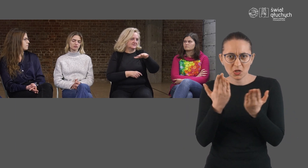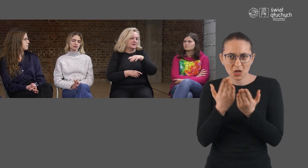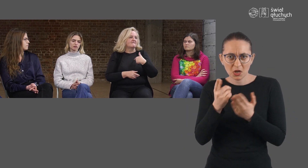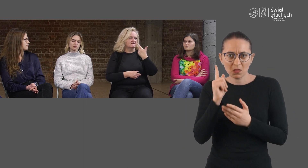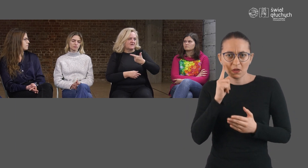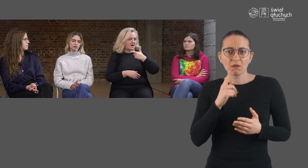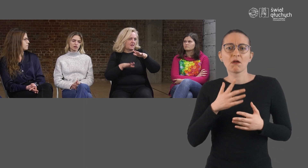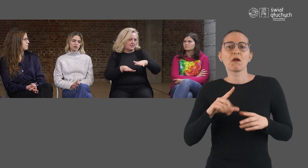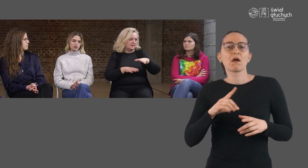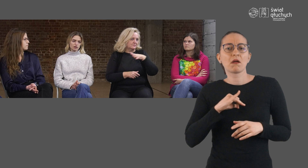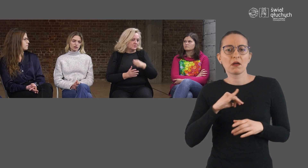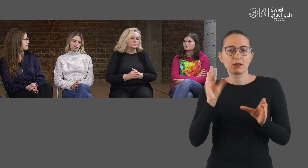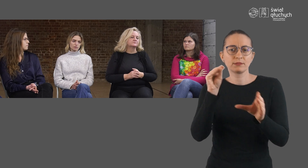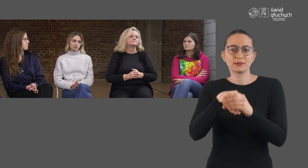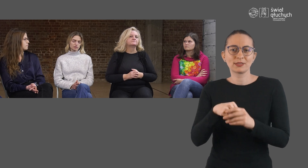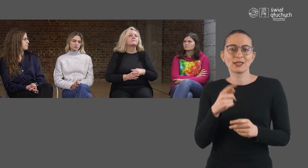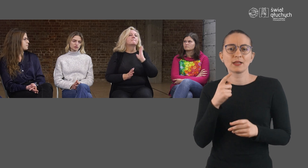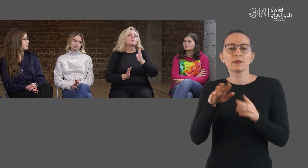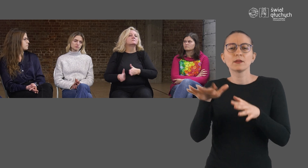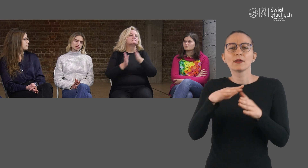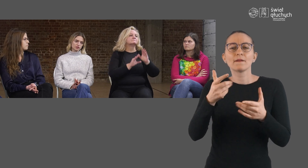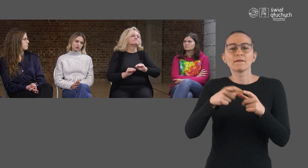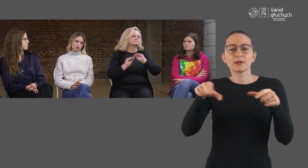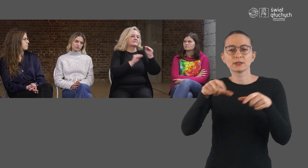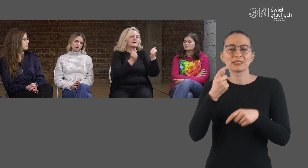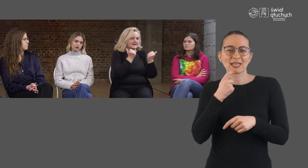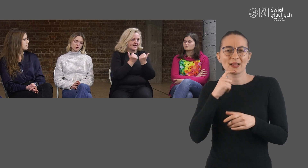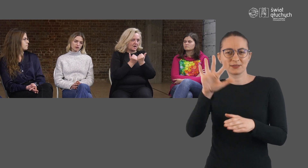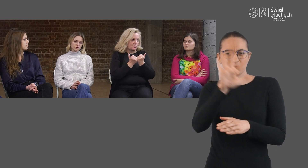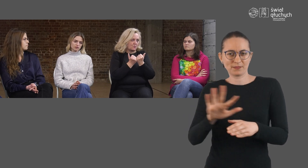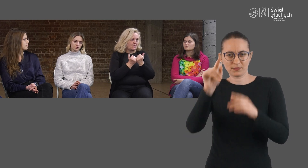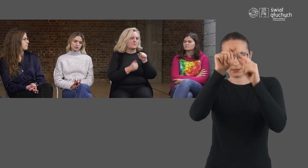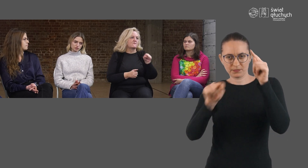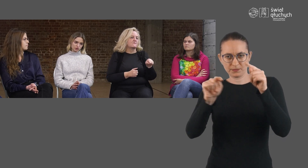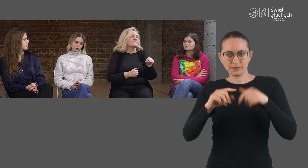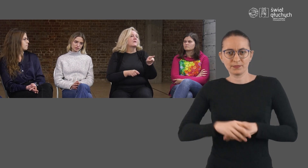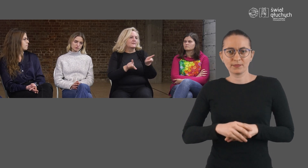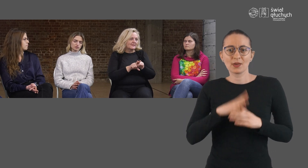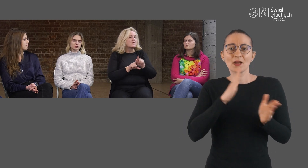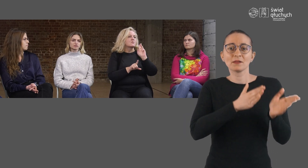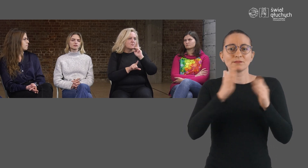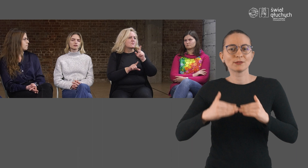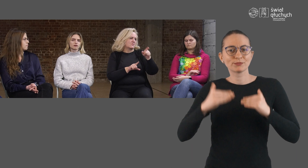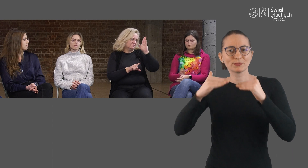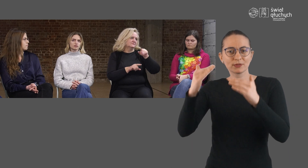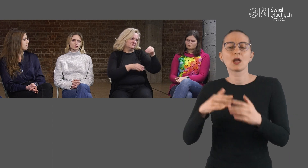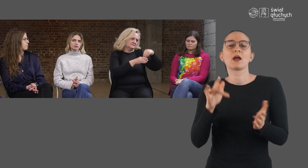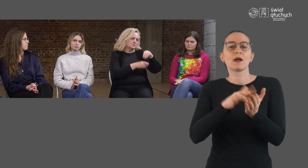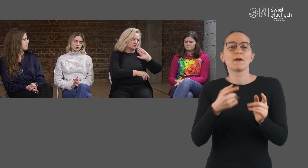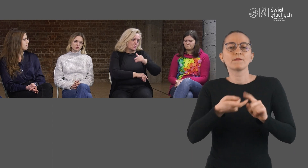2 lata tam. Potem przeniosłam się do Krakowa, też do szkoły dla